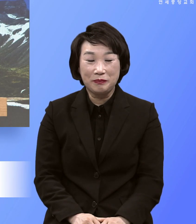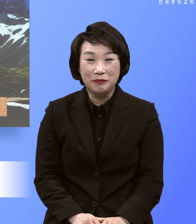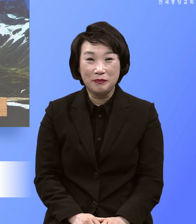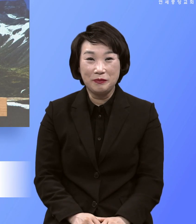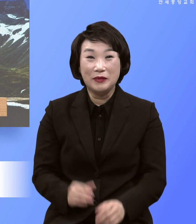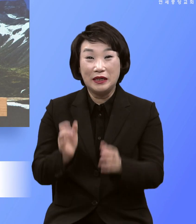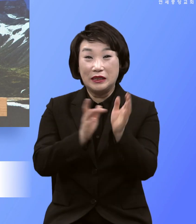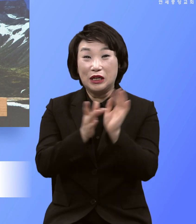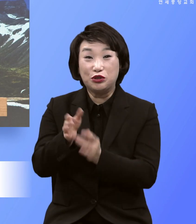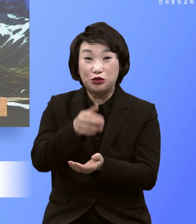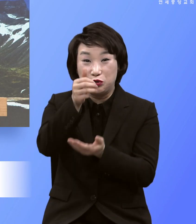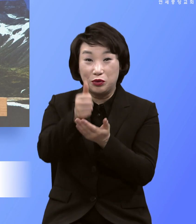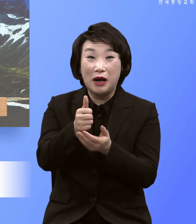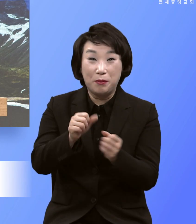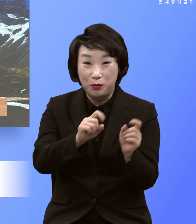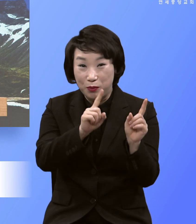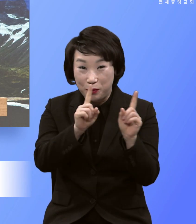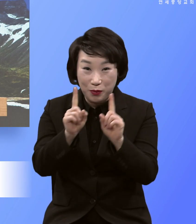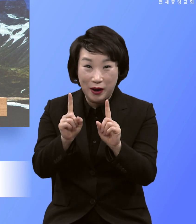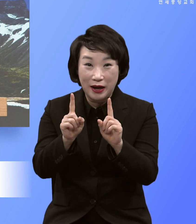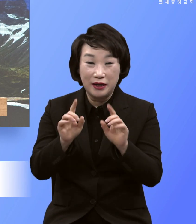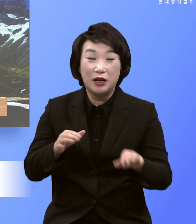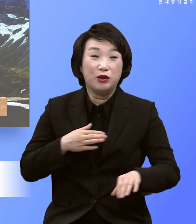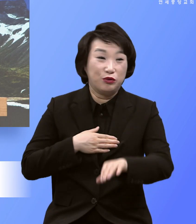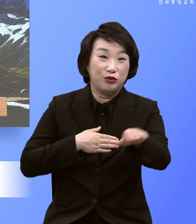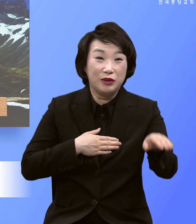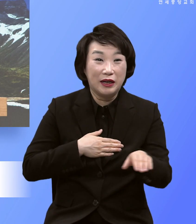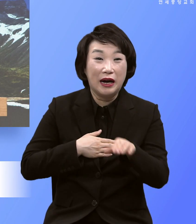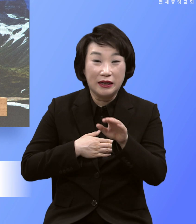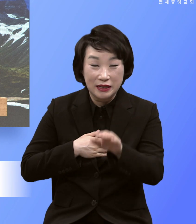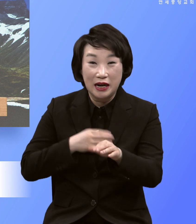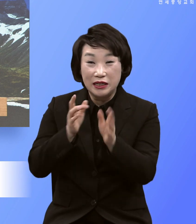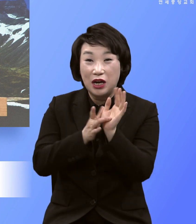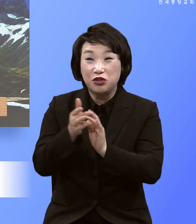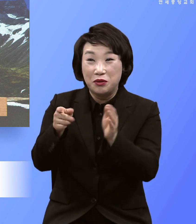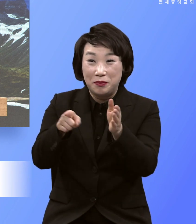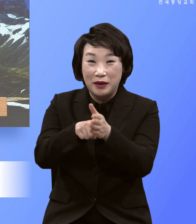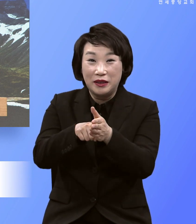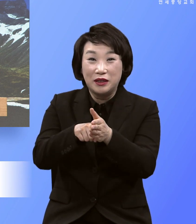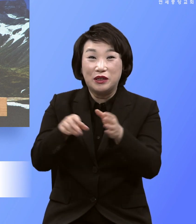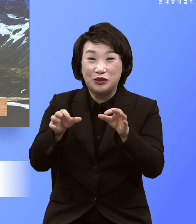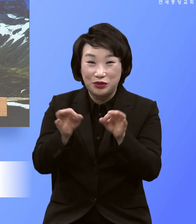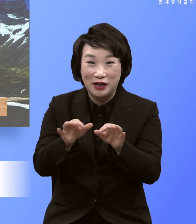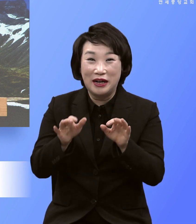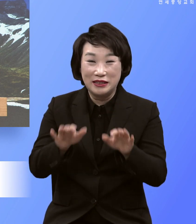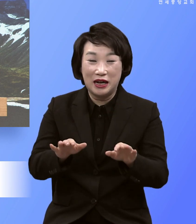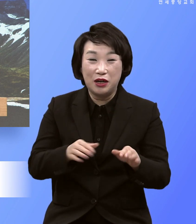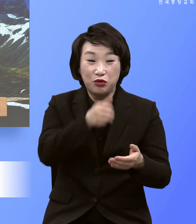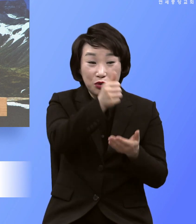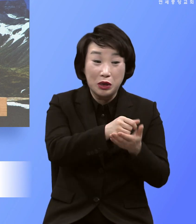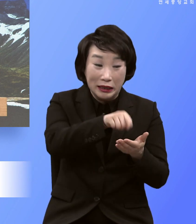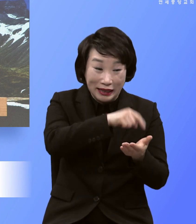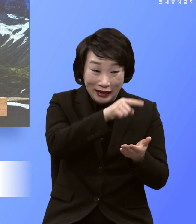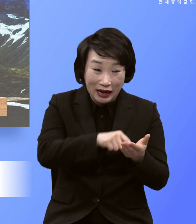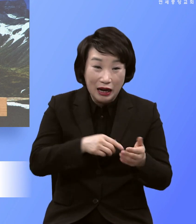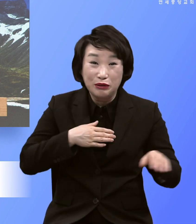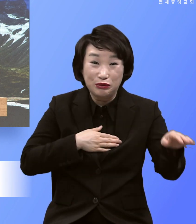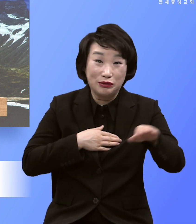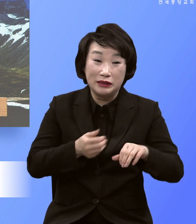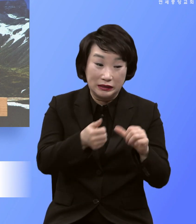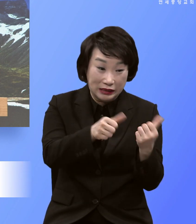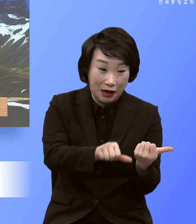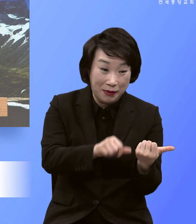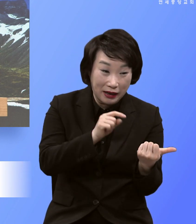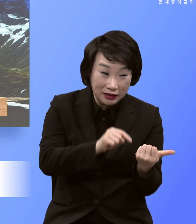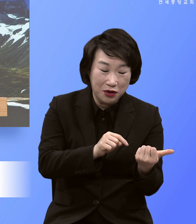예수 그리스도가 부활하심으로 우리가 그를 믿는 순간 죄값은